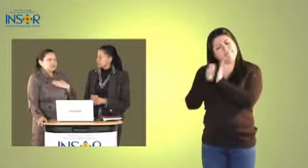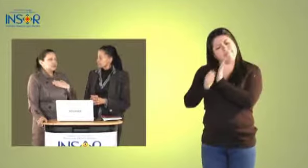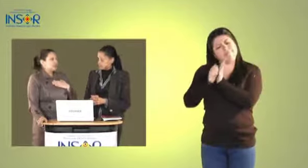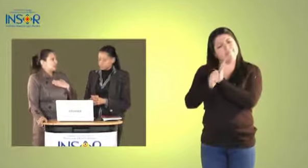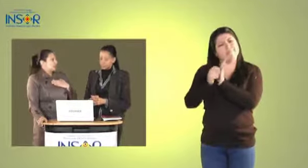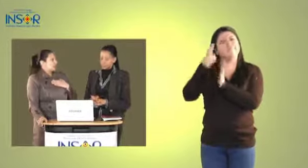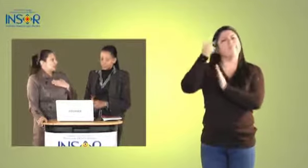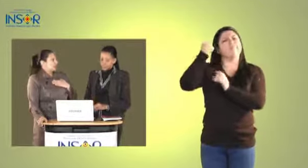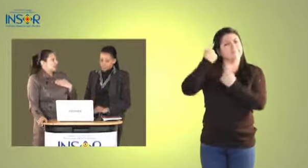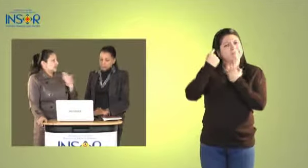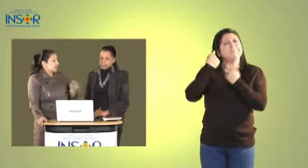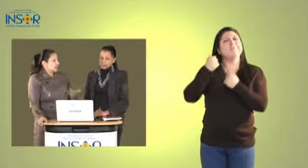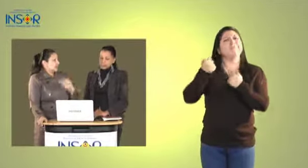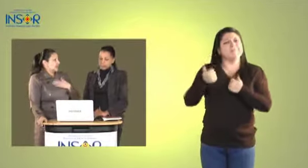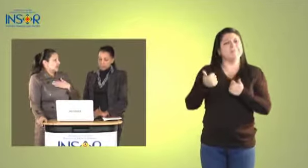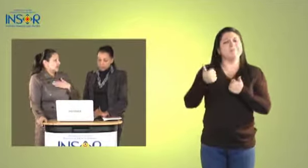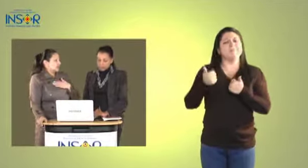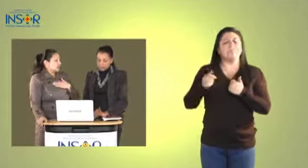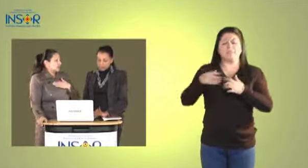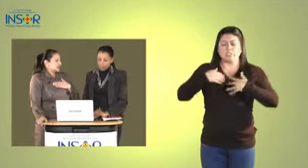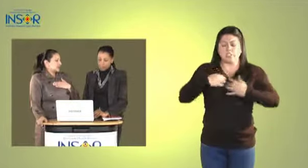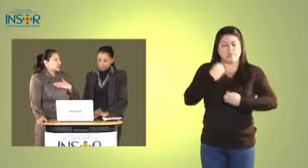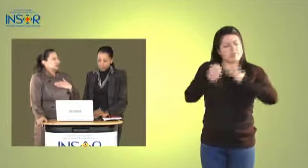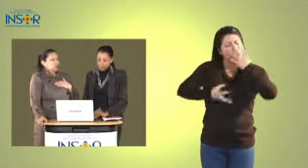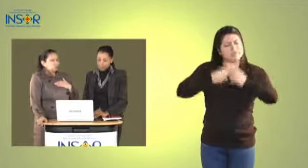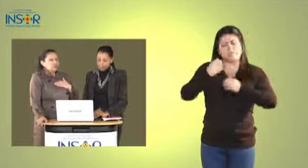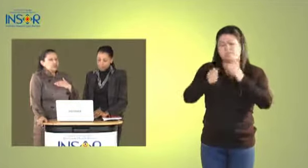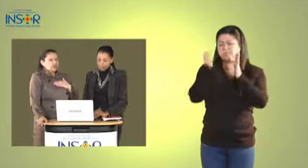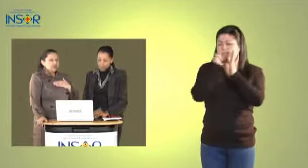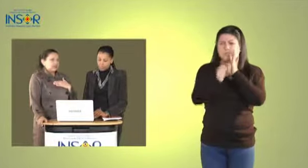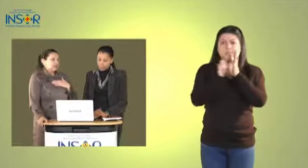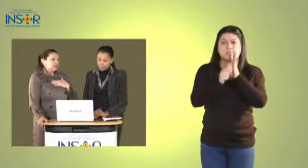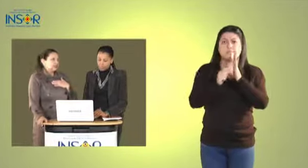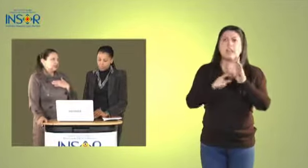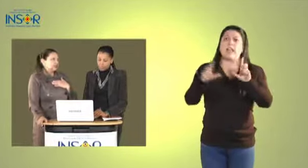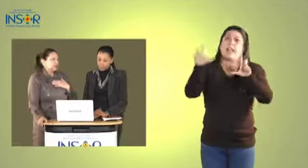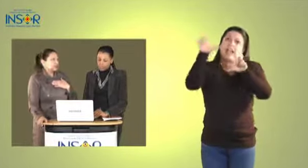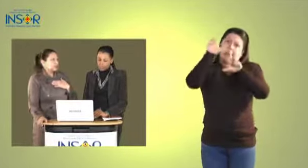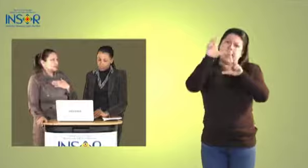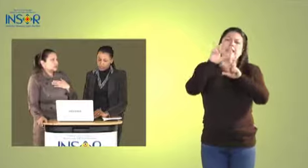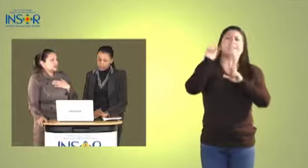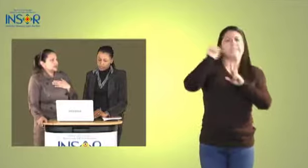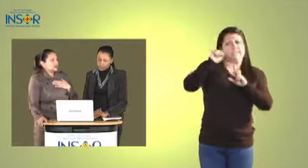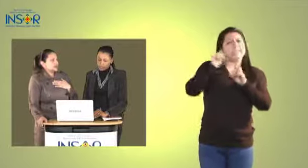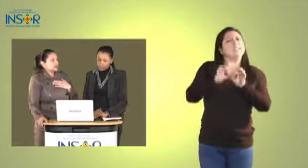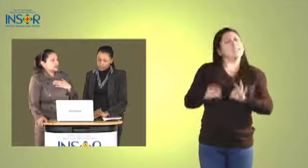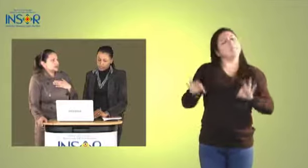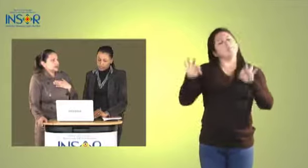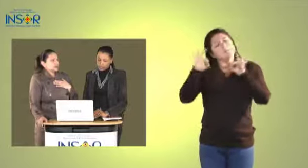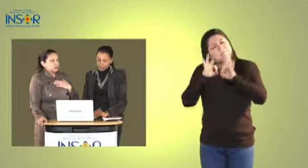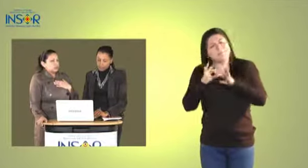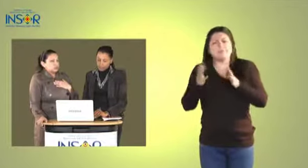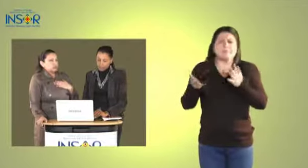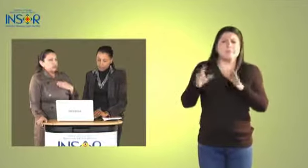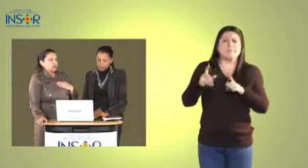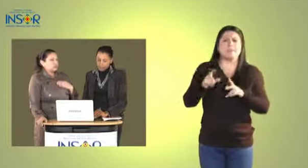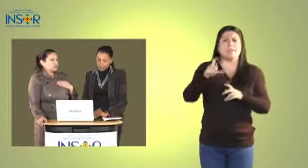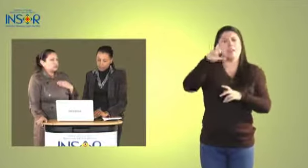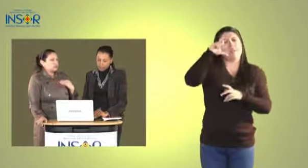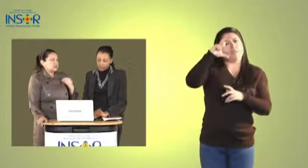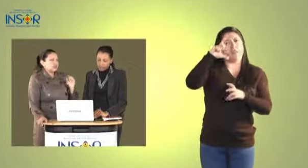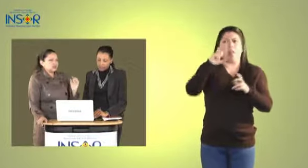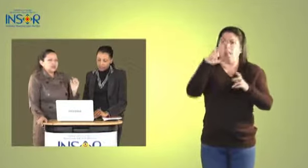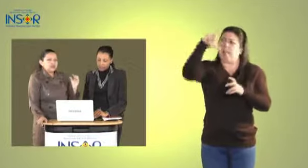mencionabas antes, lo que él quiere plasmar por escrito. Lo de la letra, pues sí, también es importante un tamaño de letra